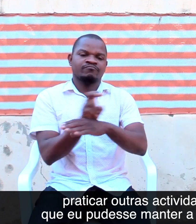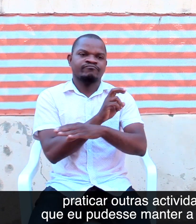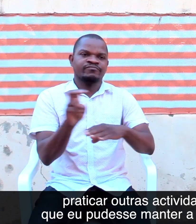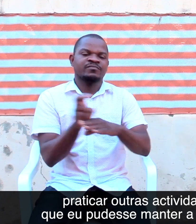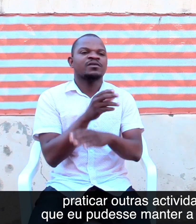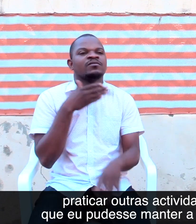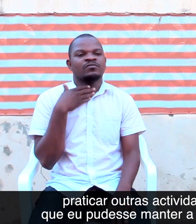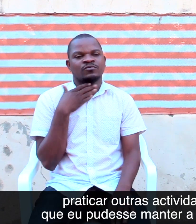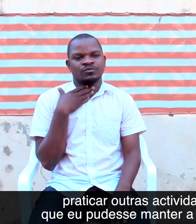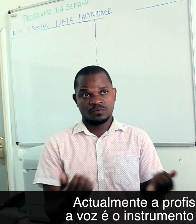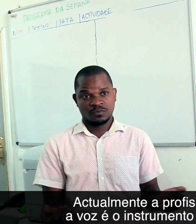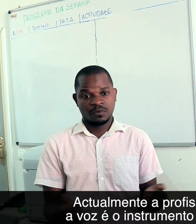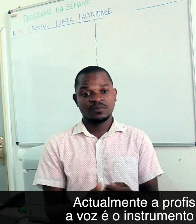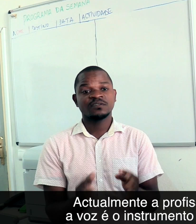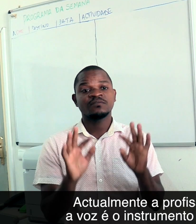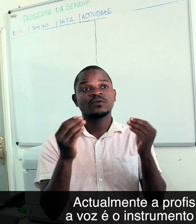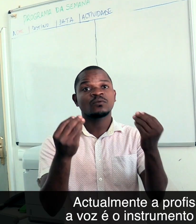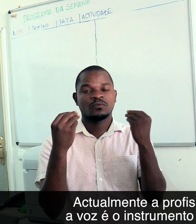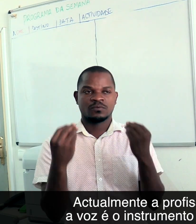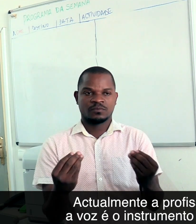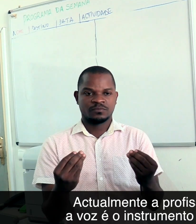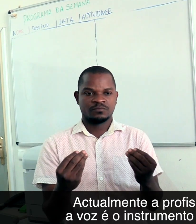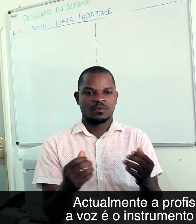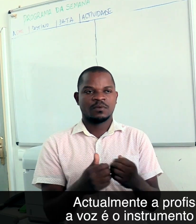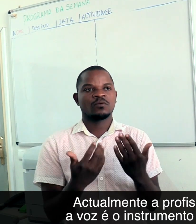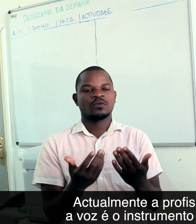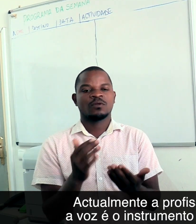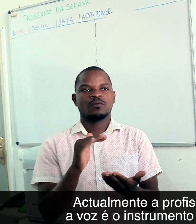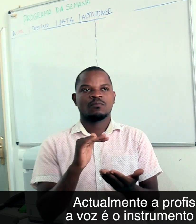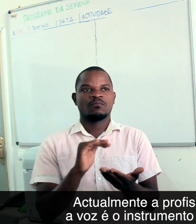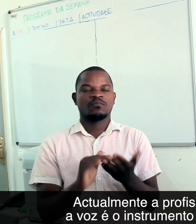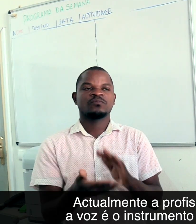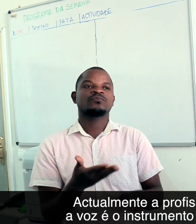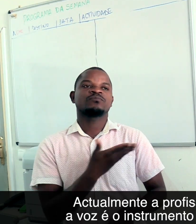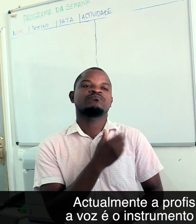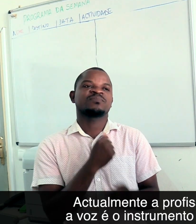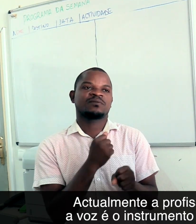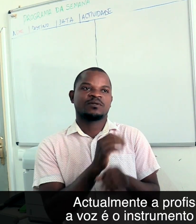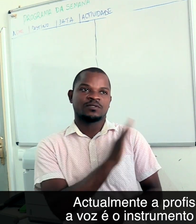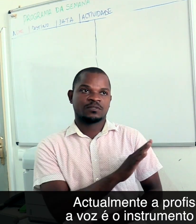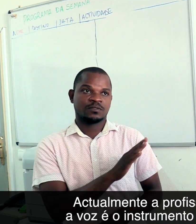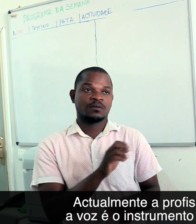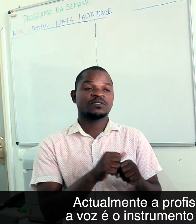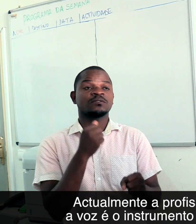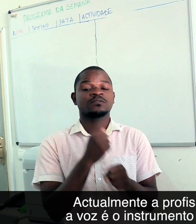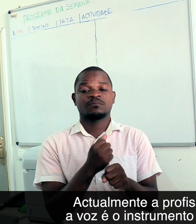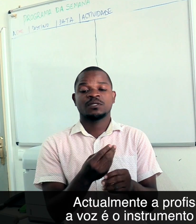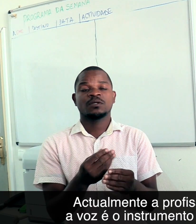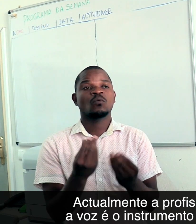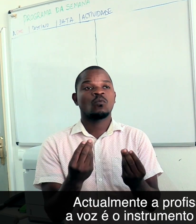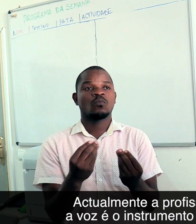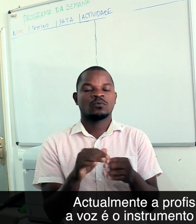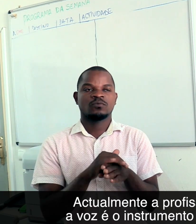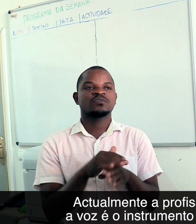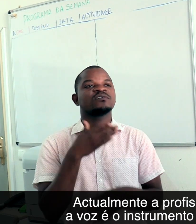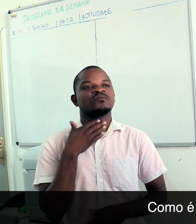por muito tempo. Atualmente, a profissão dela é de docente. A voz é o instrumento de trabalho